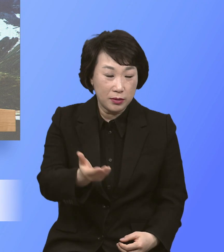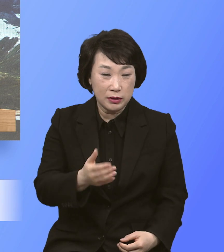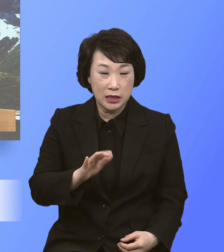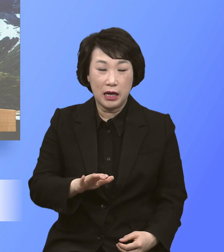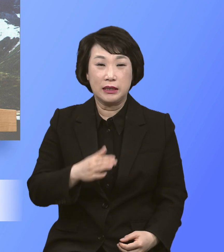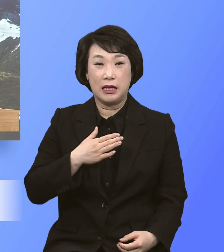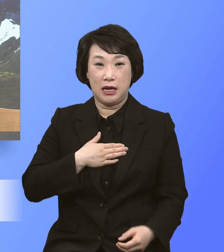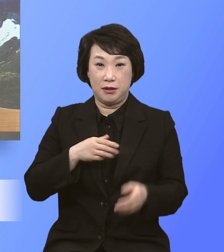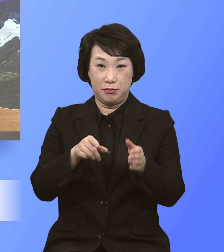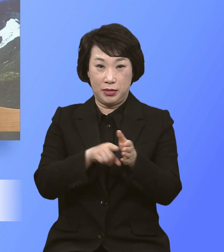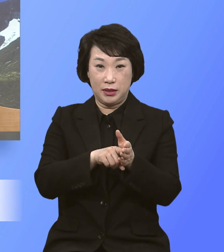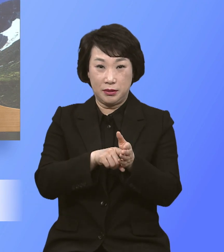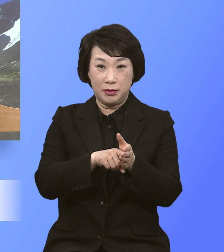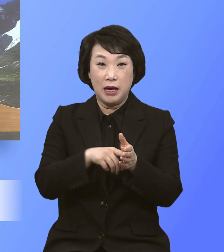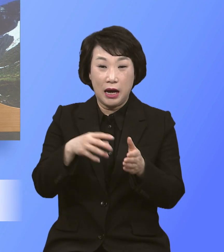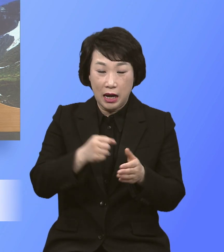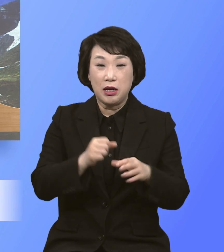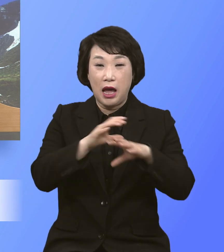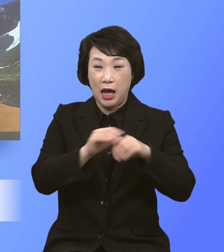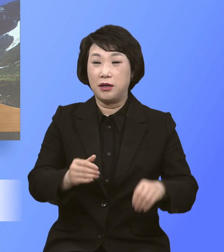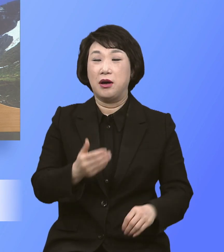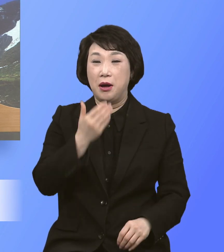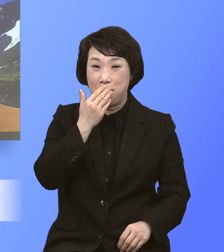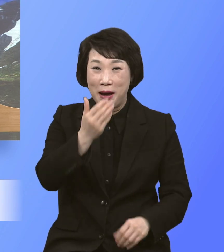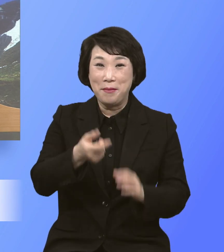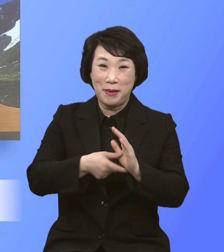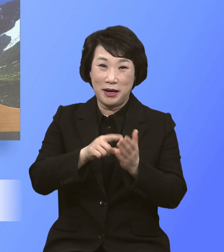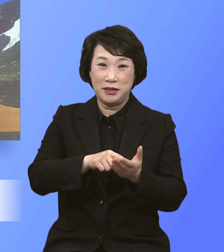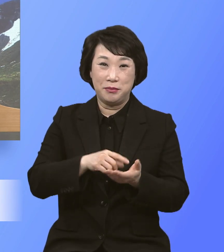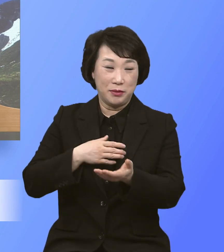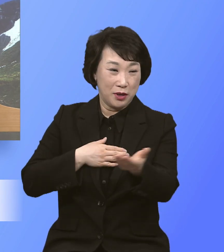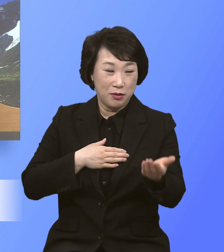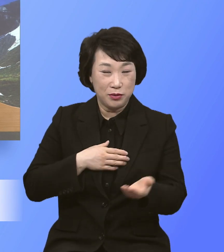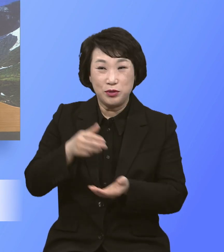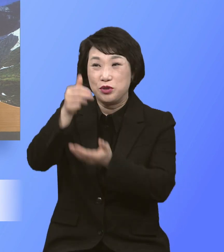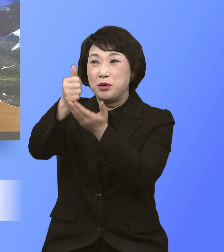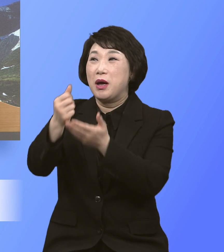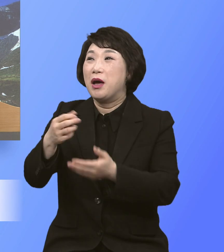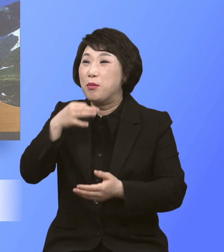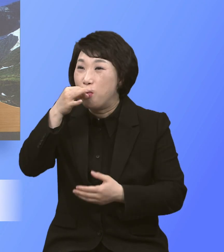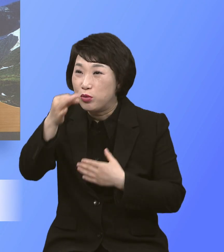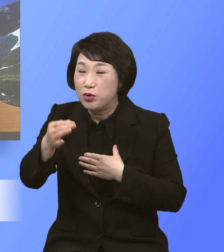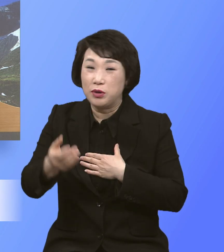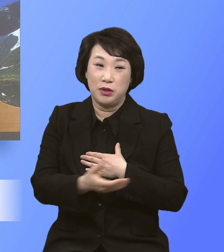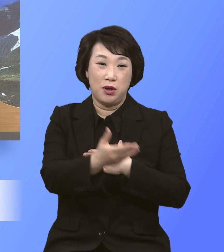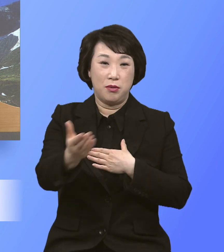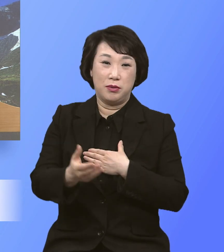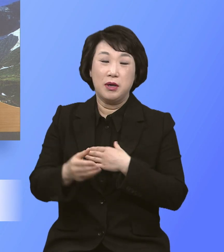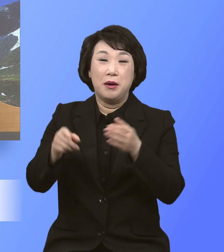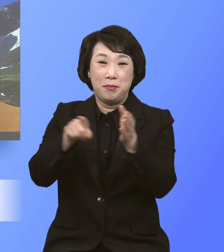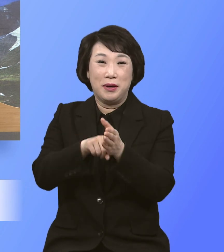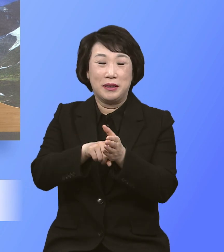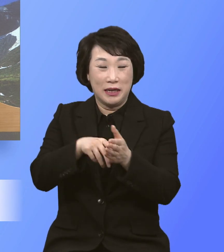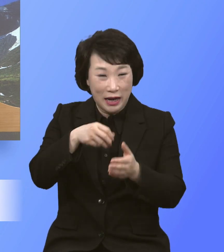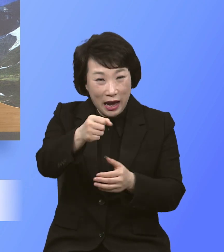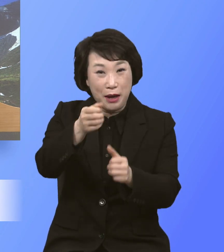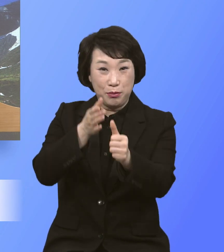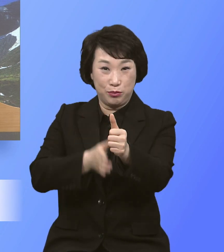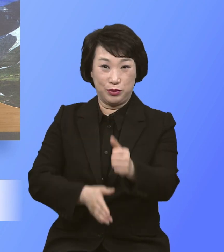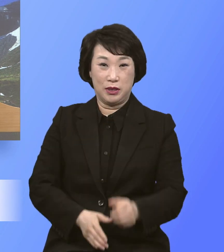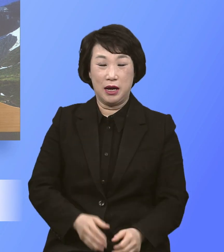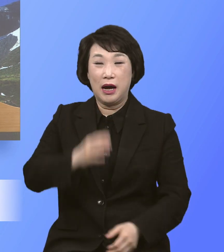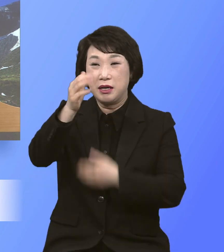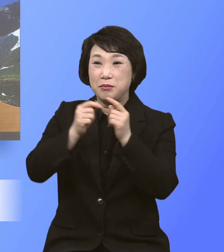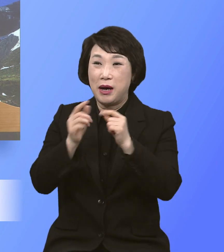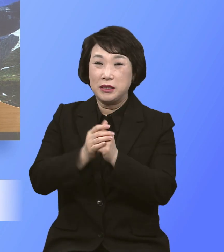당신의 믿음으로 해결할 수 있을 만큼 주님의 목소리가 반드시 믿어져야 하고,